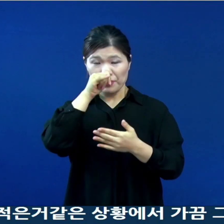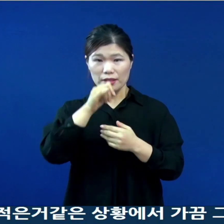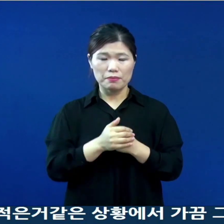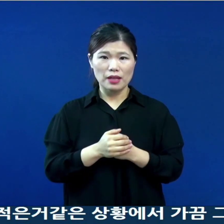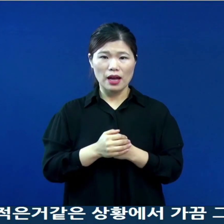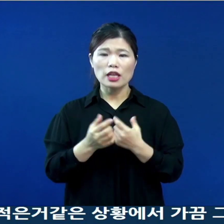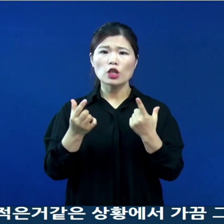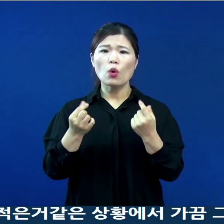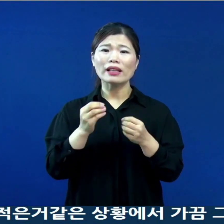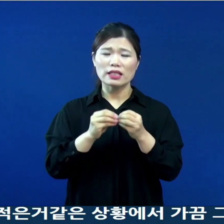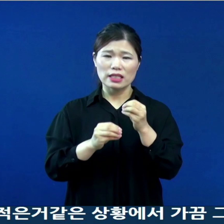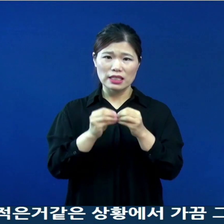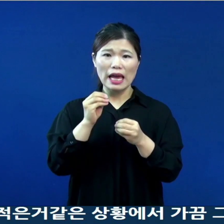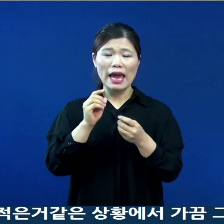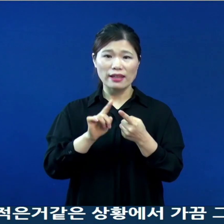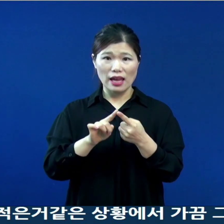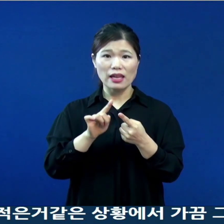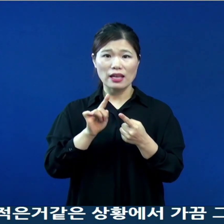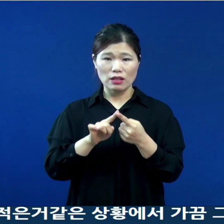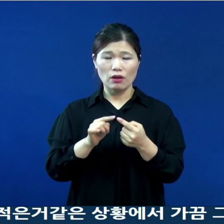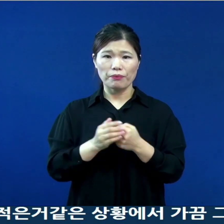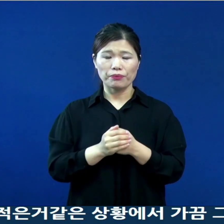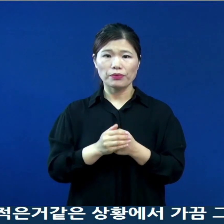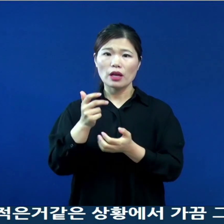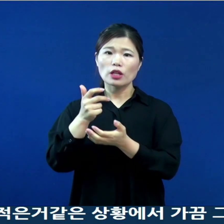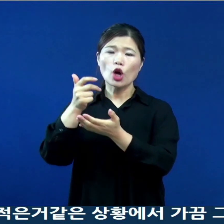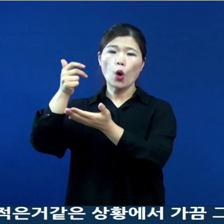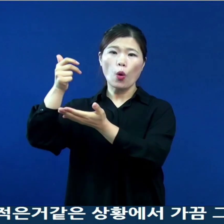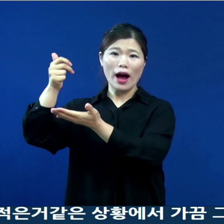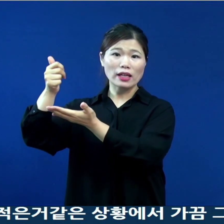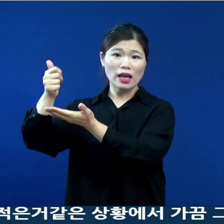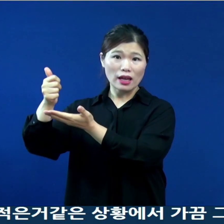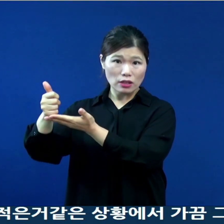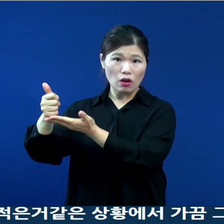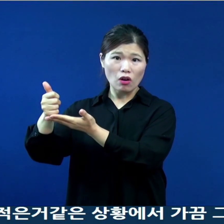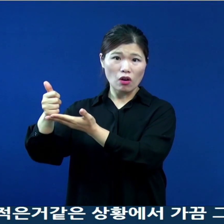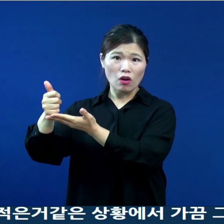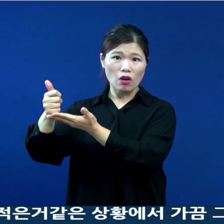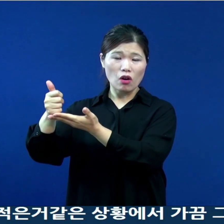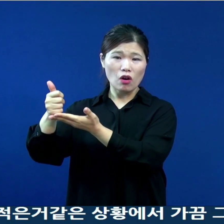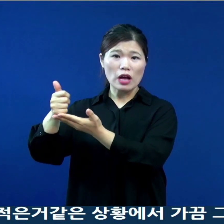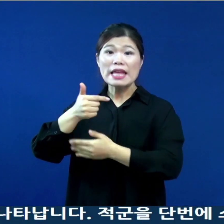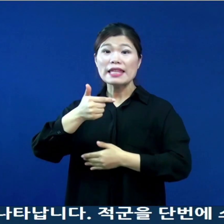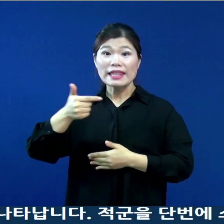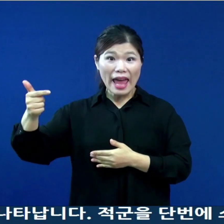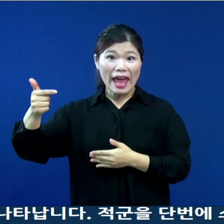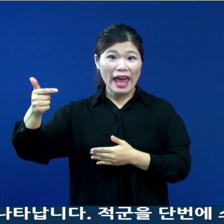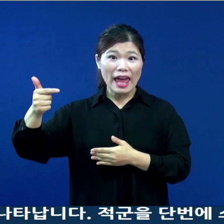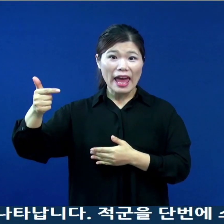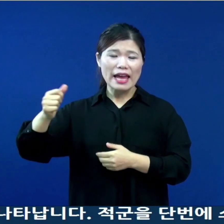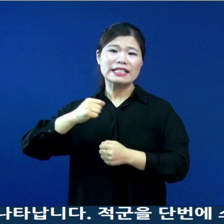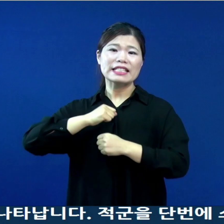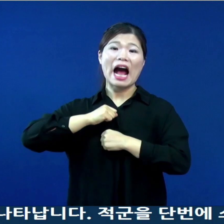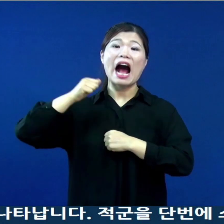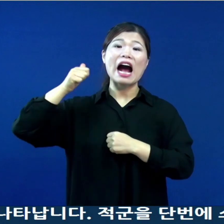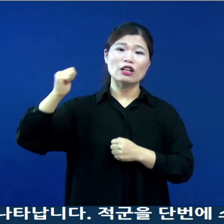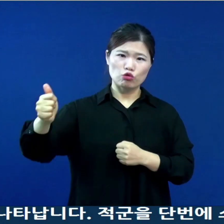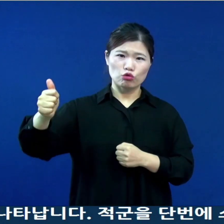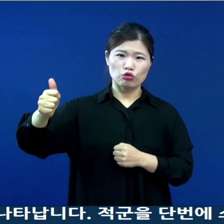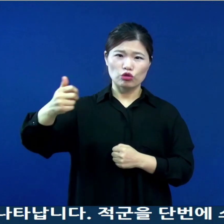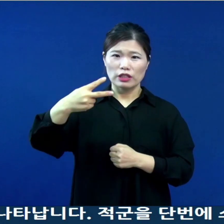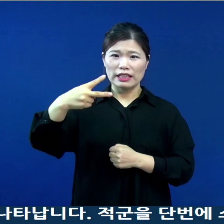이런 시들의 주제를 여호와 하나님께서 대장수가 되어서 싸워주시는, 그래서